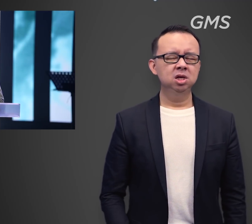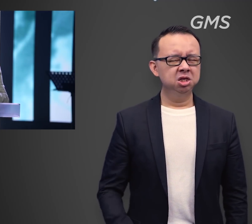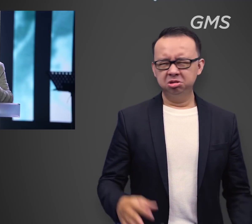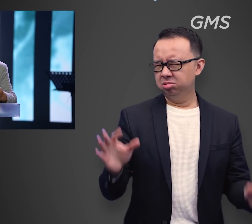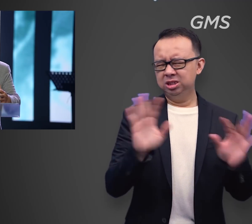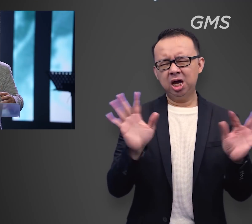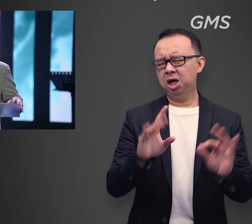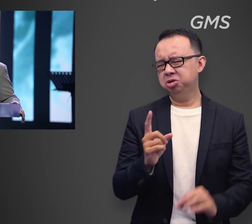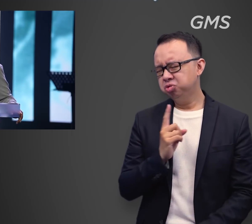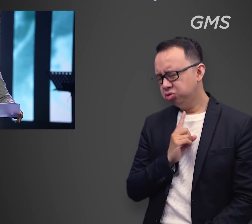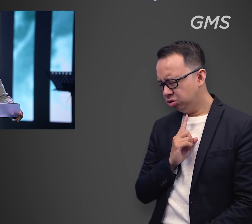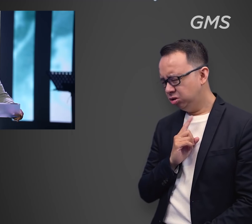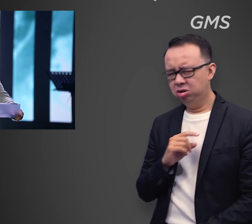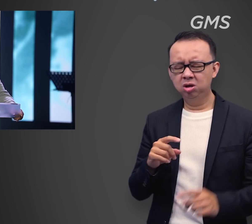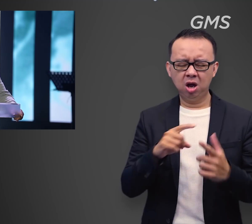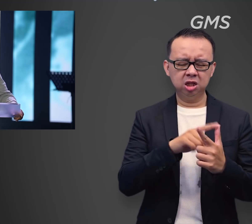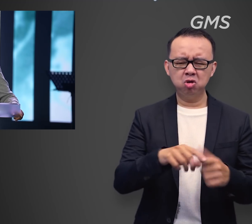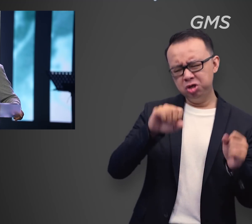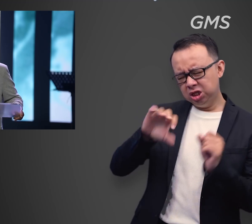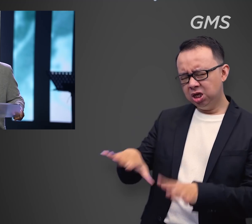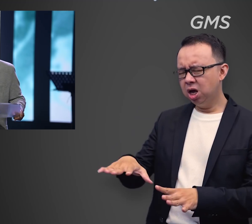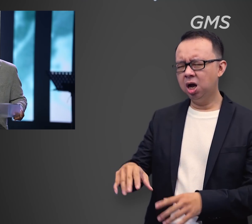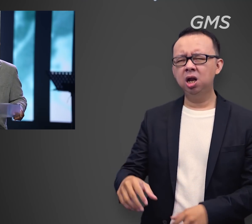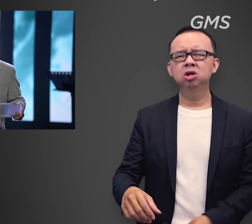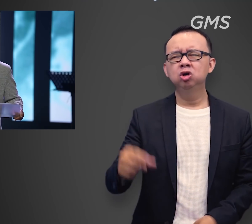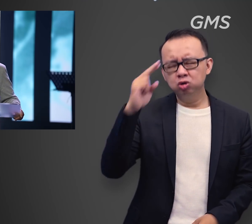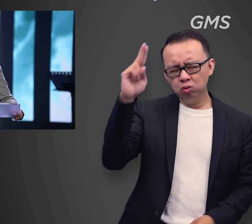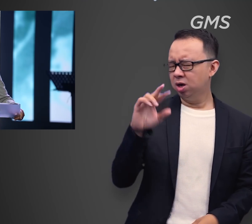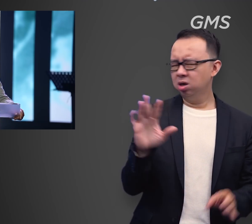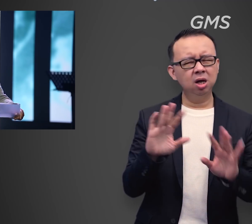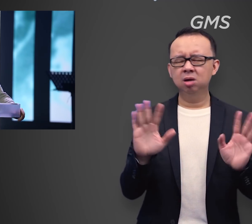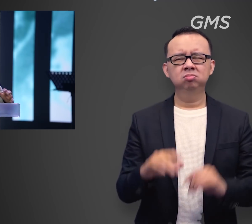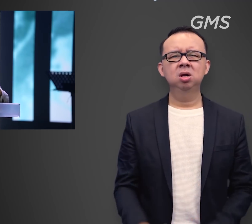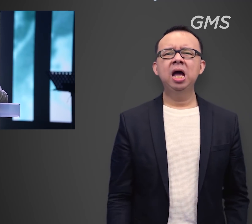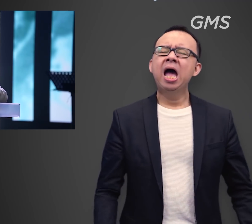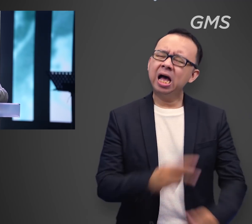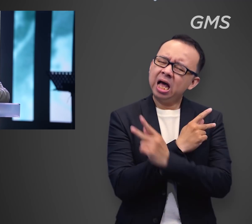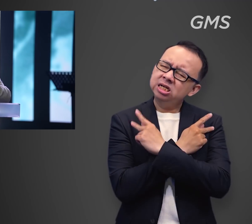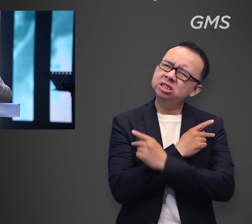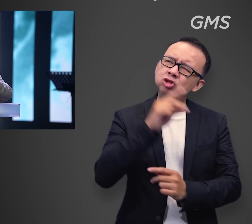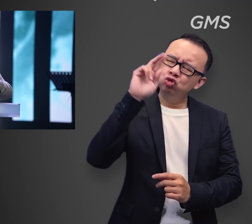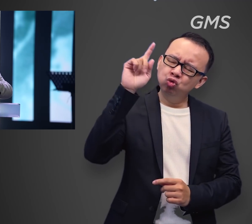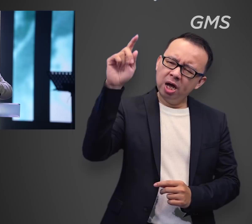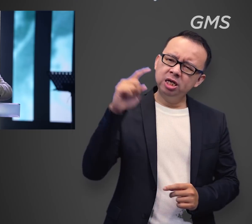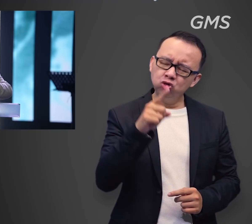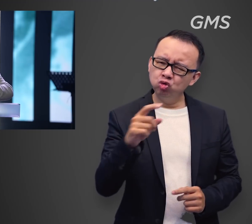merasa ditinggal oleh Tuhan. Kasih Tuhan itu melekat kepada kita. Dan kasih itu